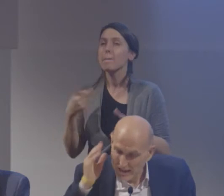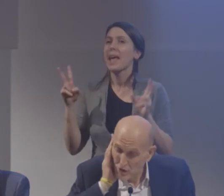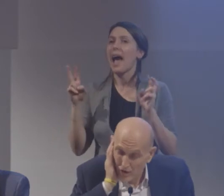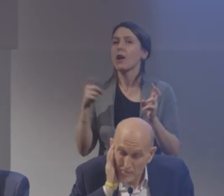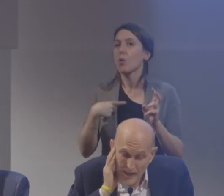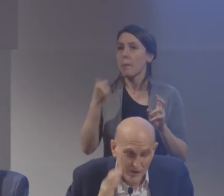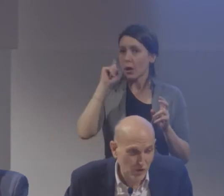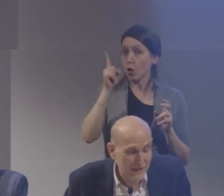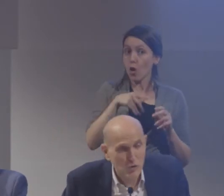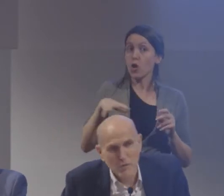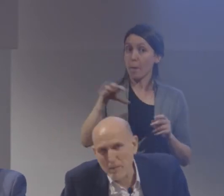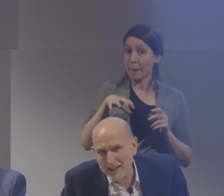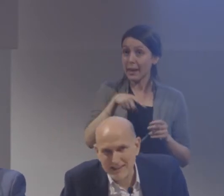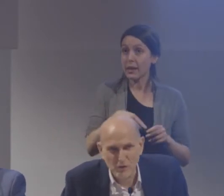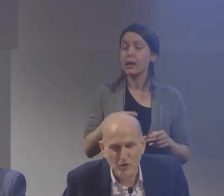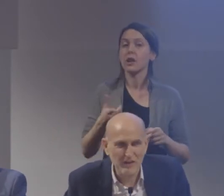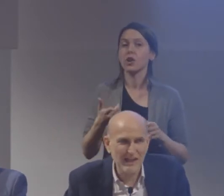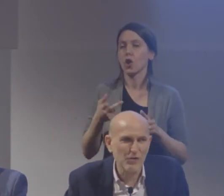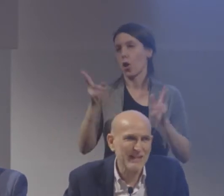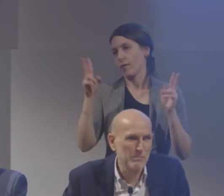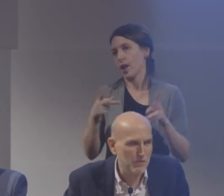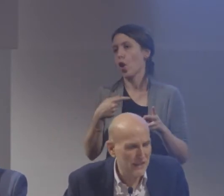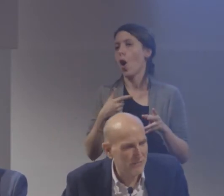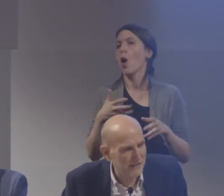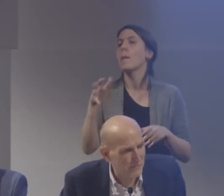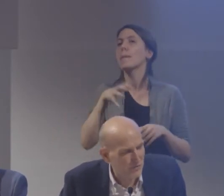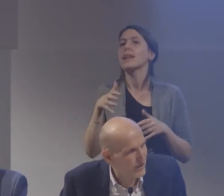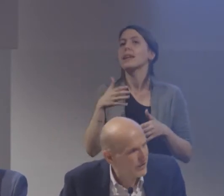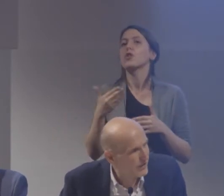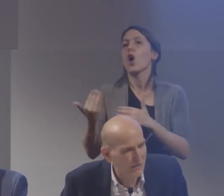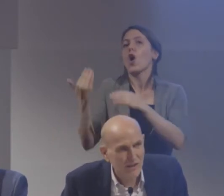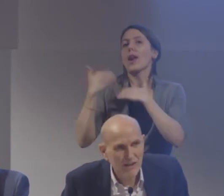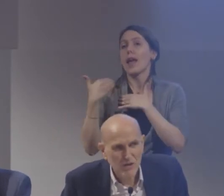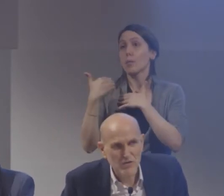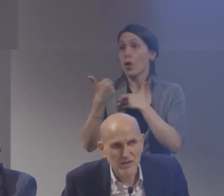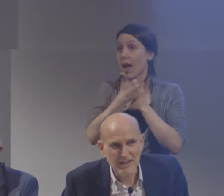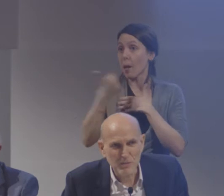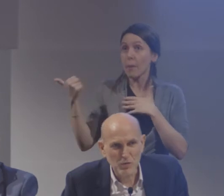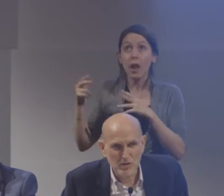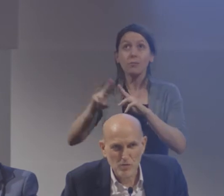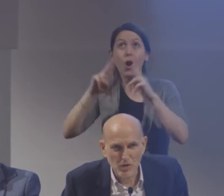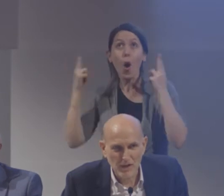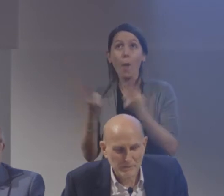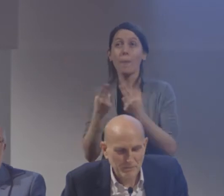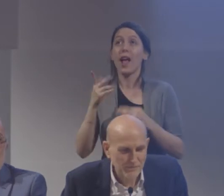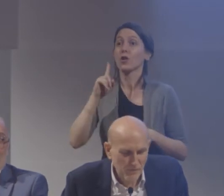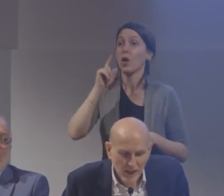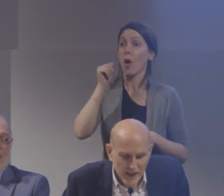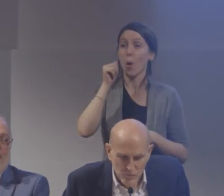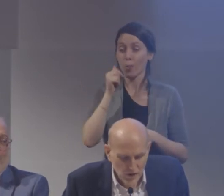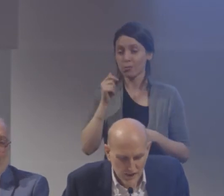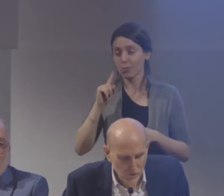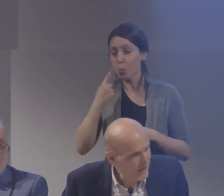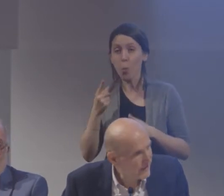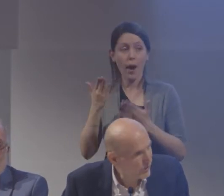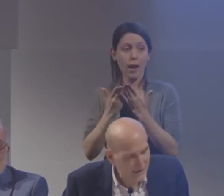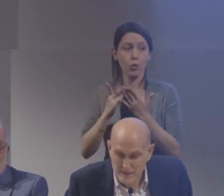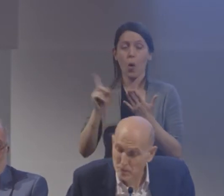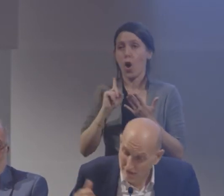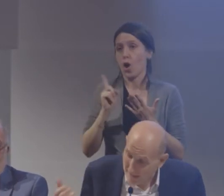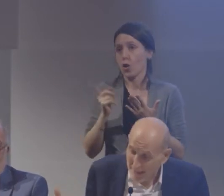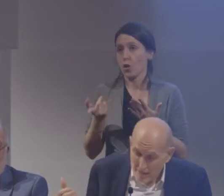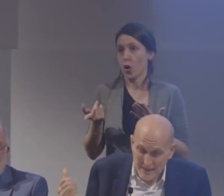il ministro, che peraltro è solo in parte, devo ricordarlo, responsabile del progetto della cosiddetta buona scuola,